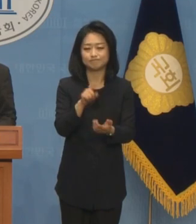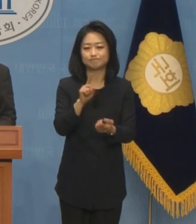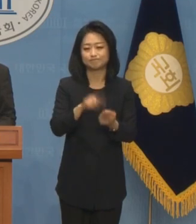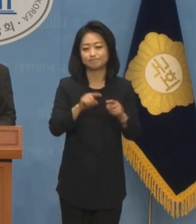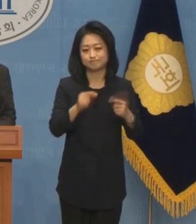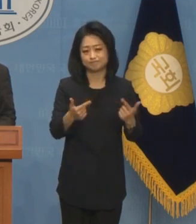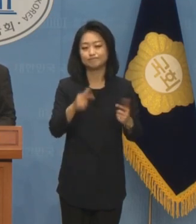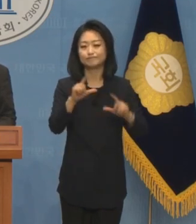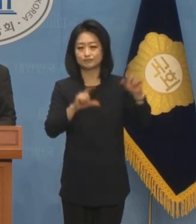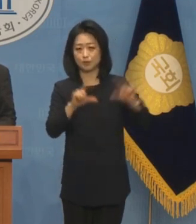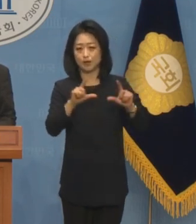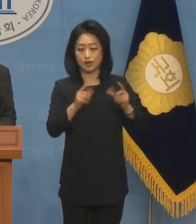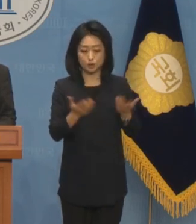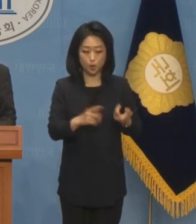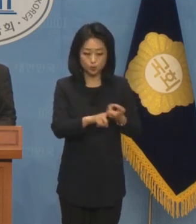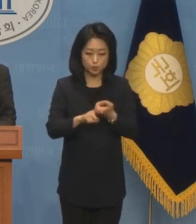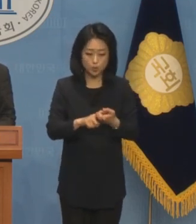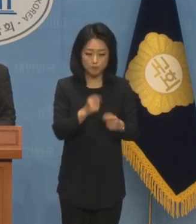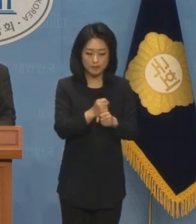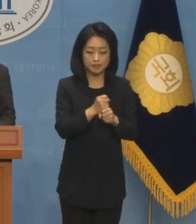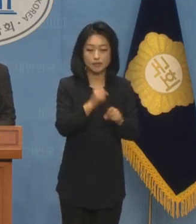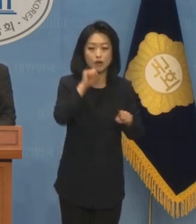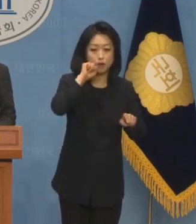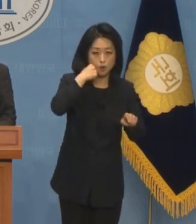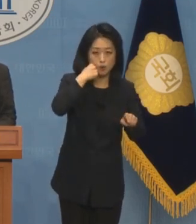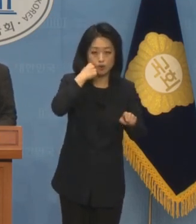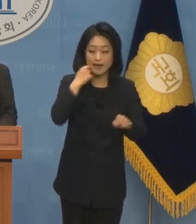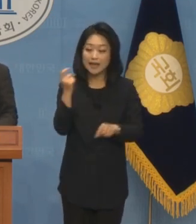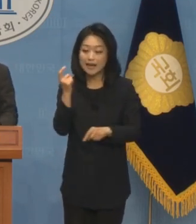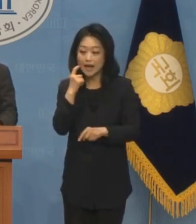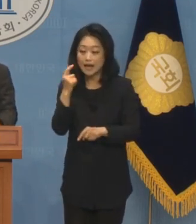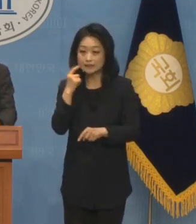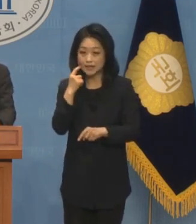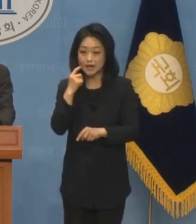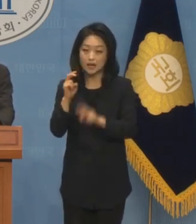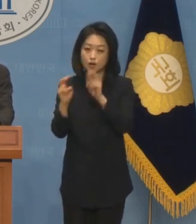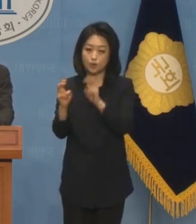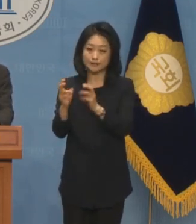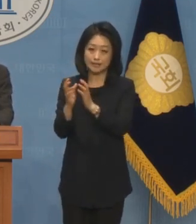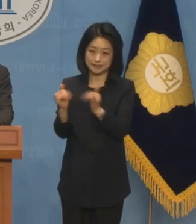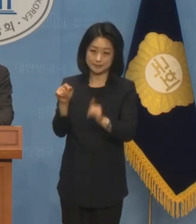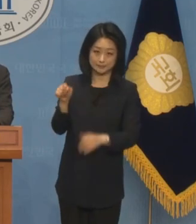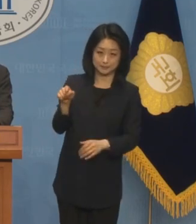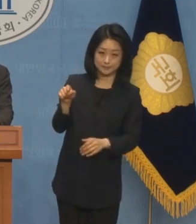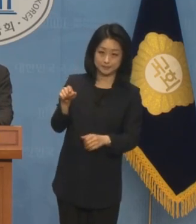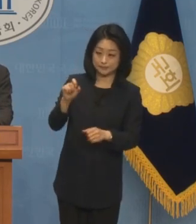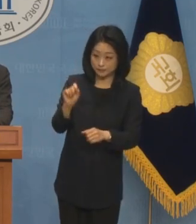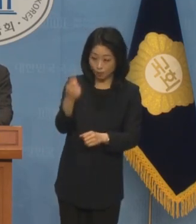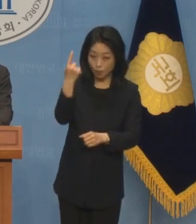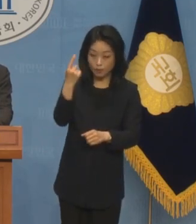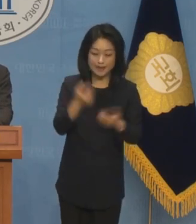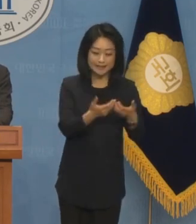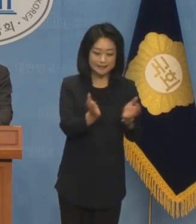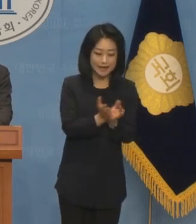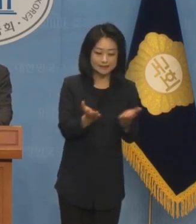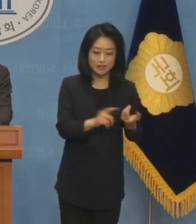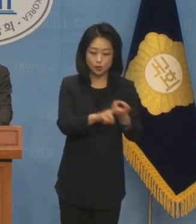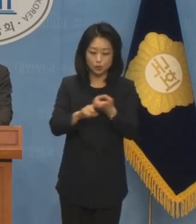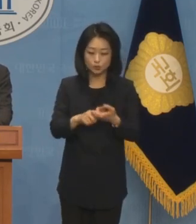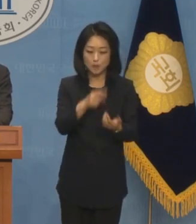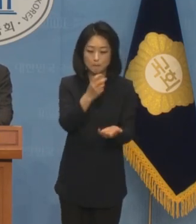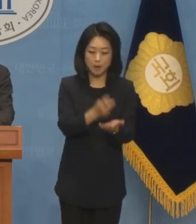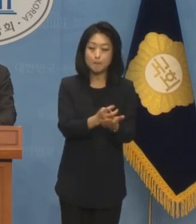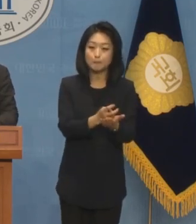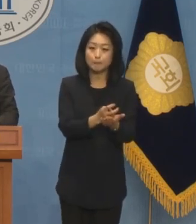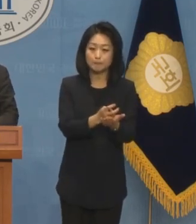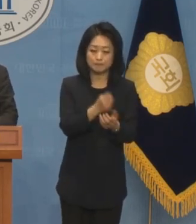근로기준법이라고 어려운데 가짜 사용자의 책임 회피로 노조법이 단체법 또한 적용되지